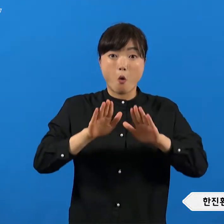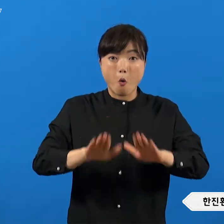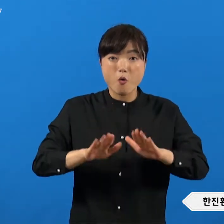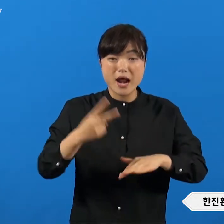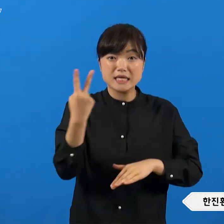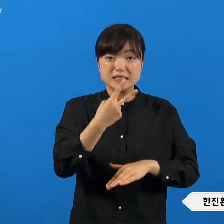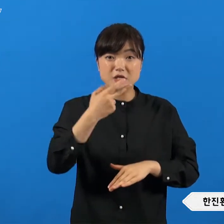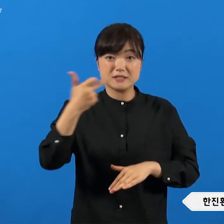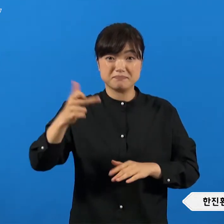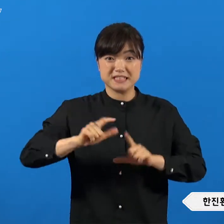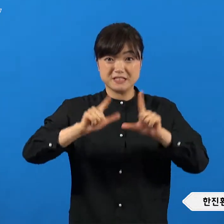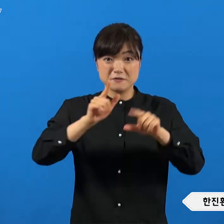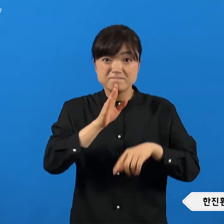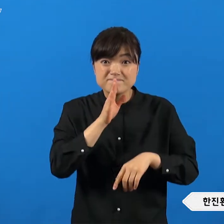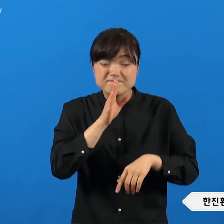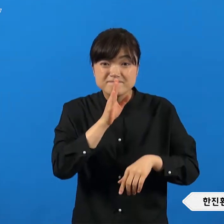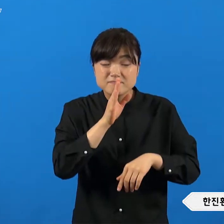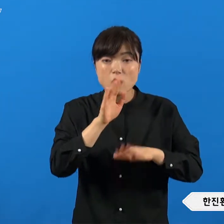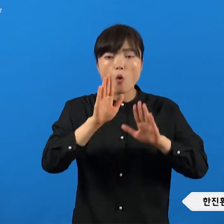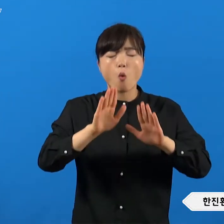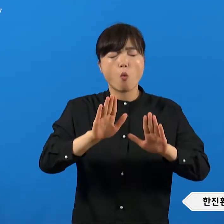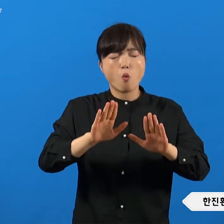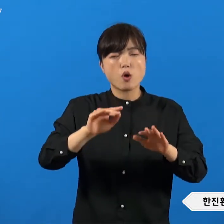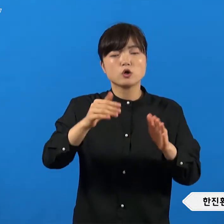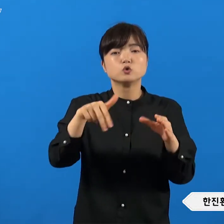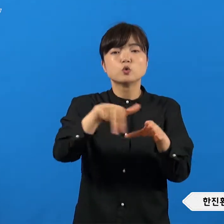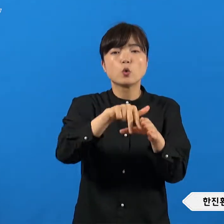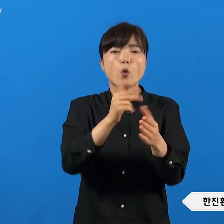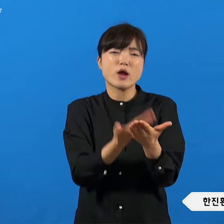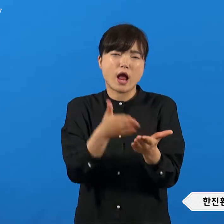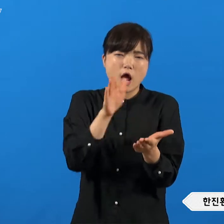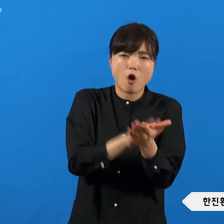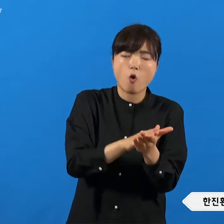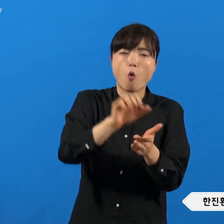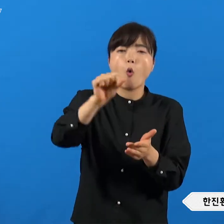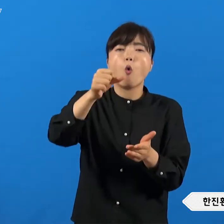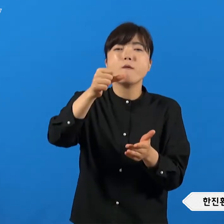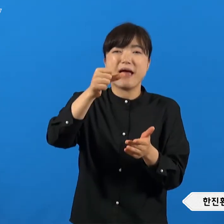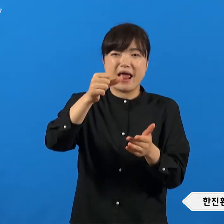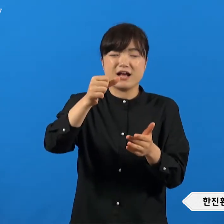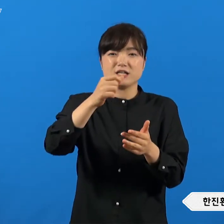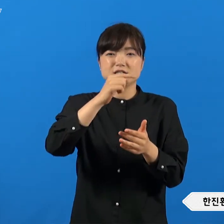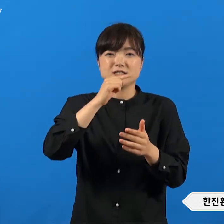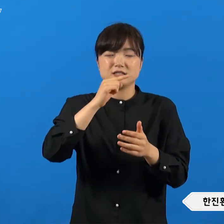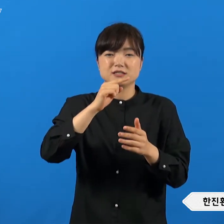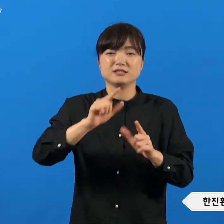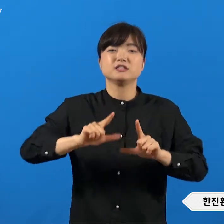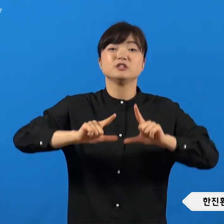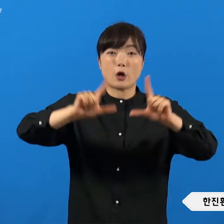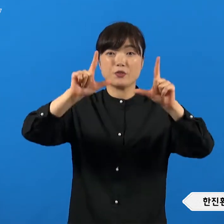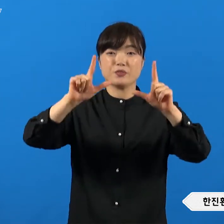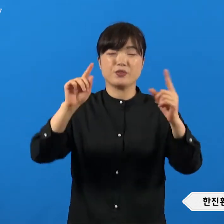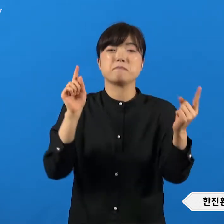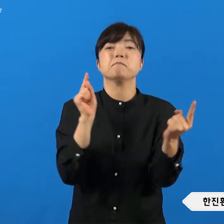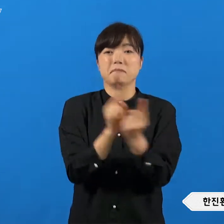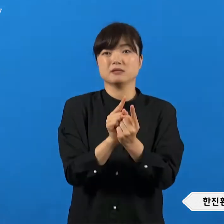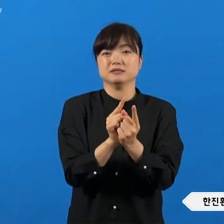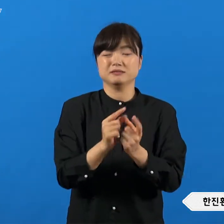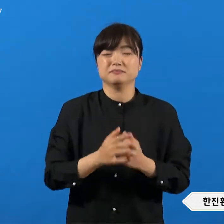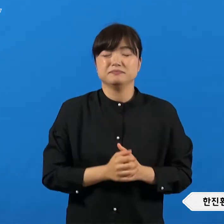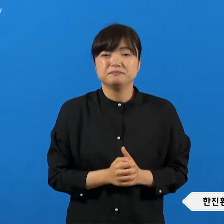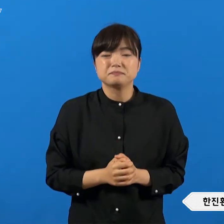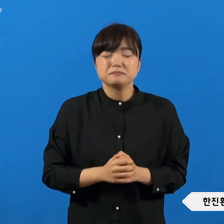올해 2017년이니까 올해가 종교개혁 500주년이 되는 정말 역사적인 해를 우리가